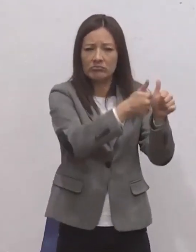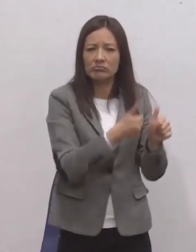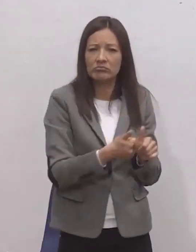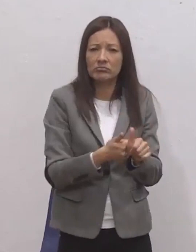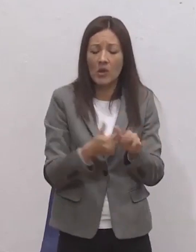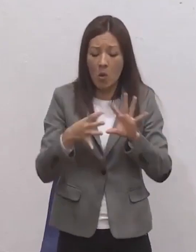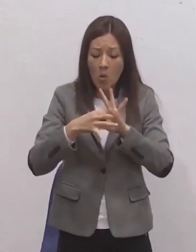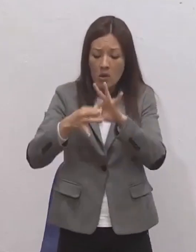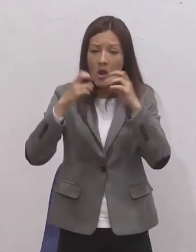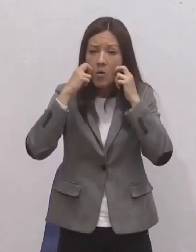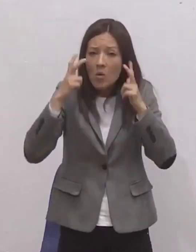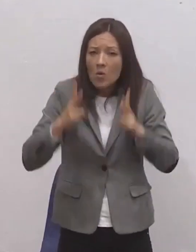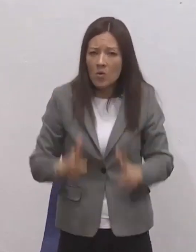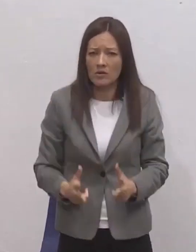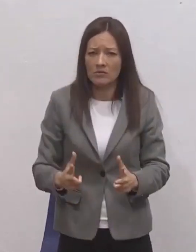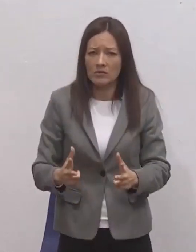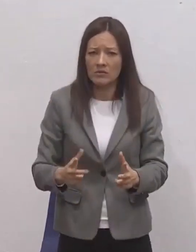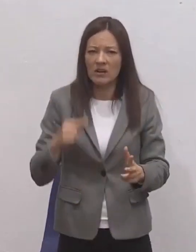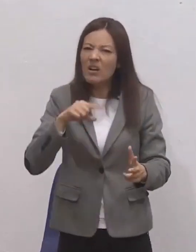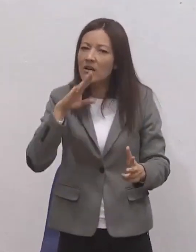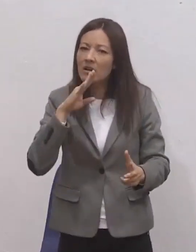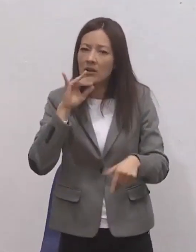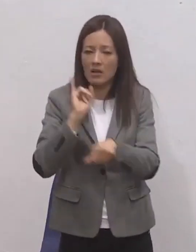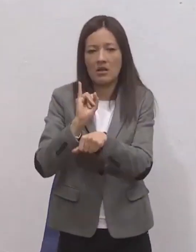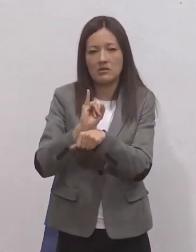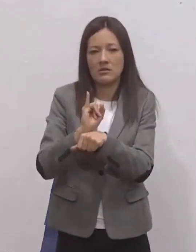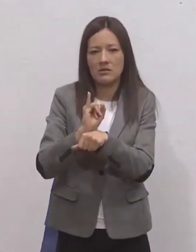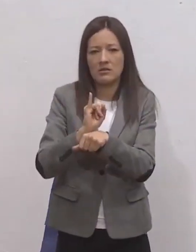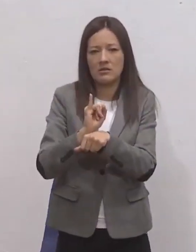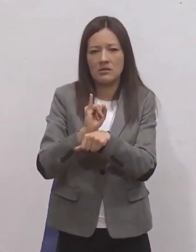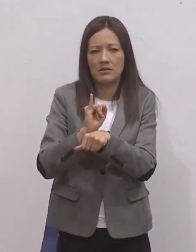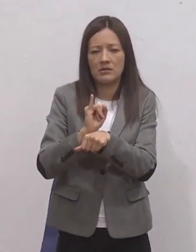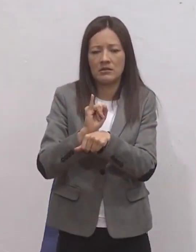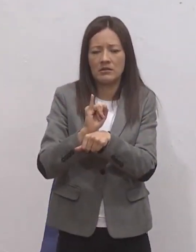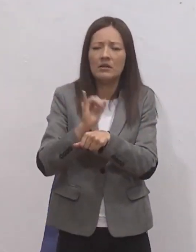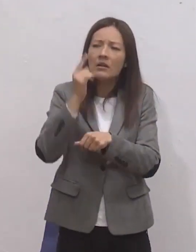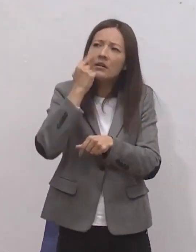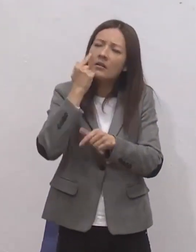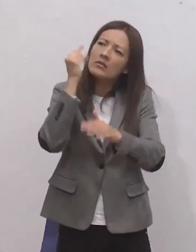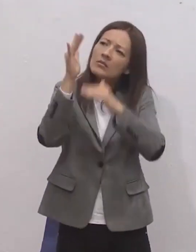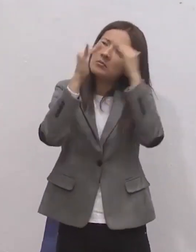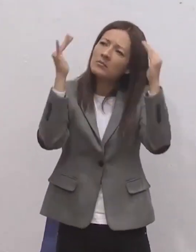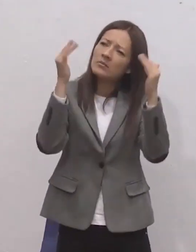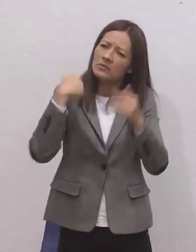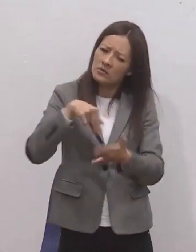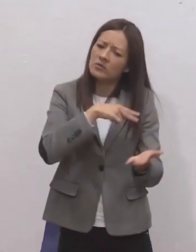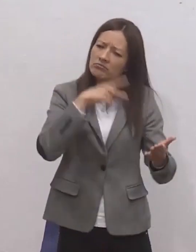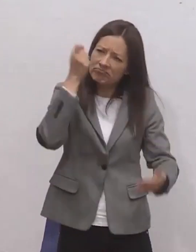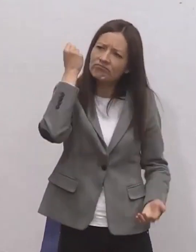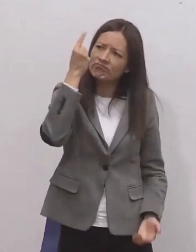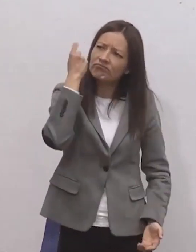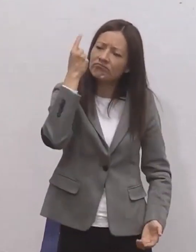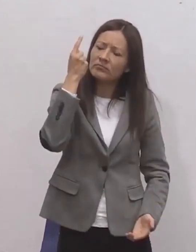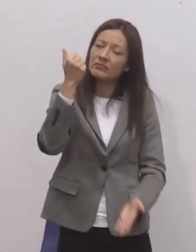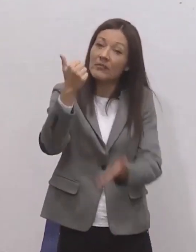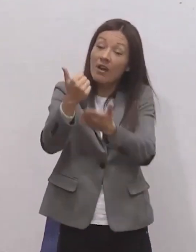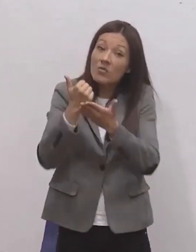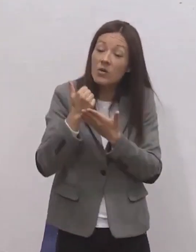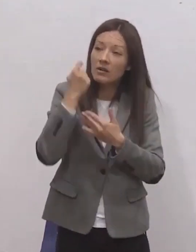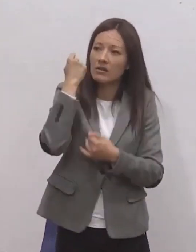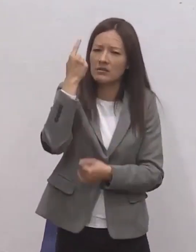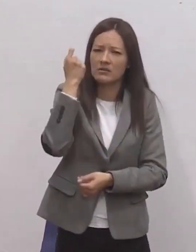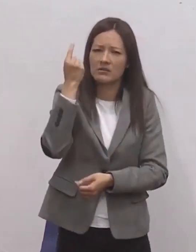en el cuerpo, Señor, que es tu iglesia. Padre Celestial, que nosotros entendamos. Ayúdanos a